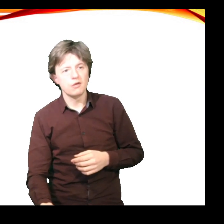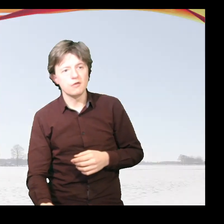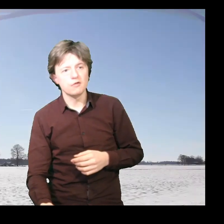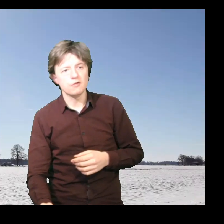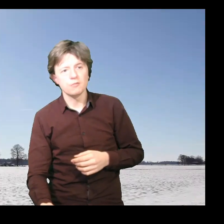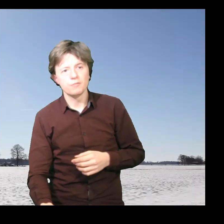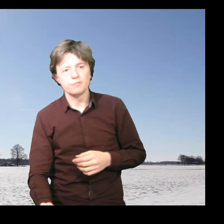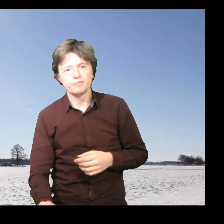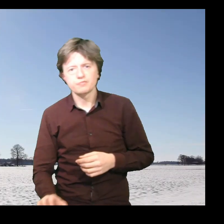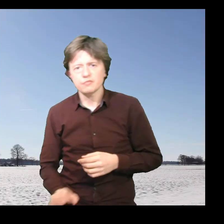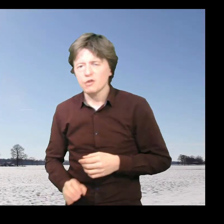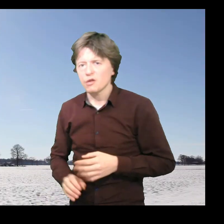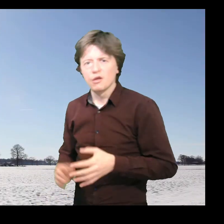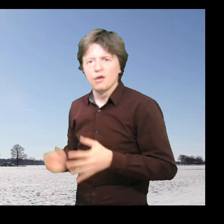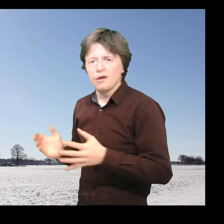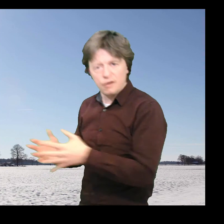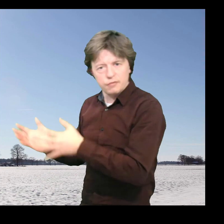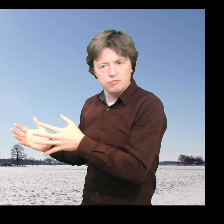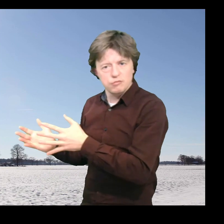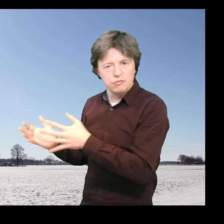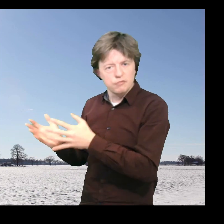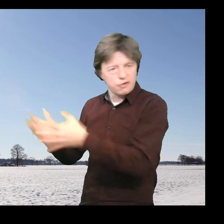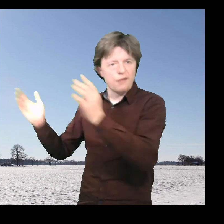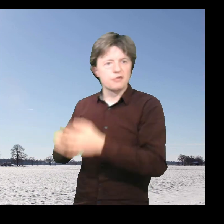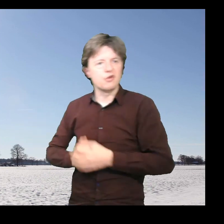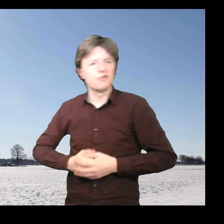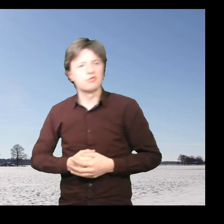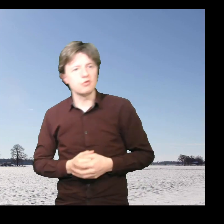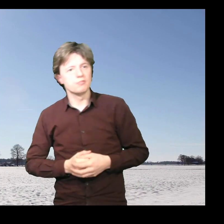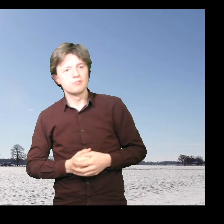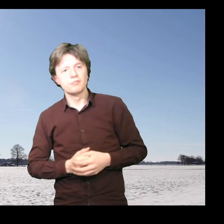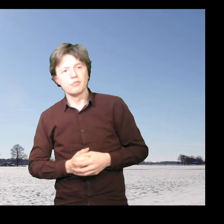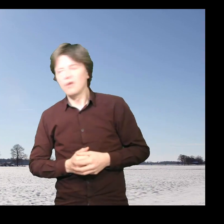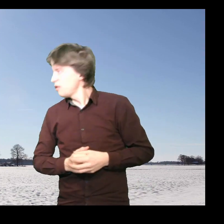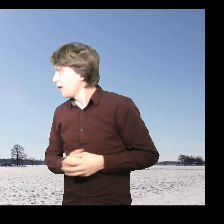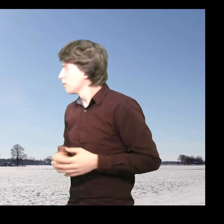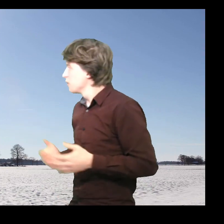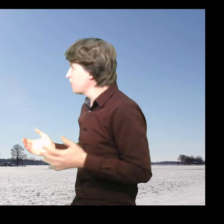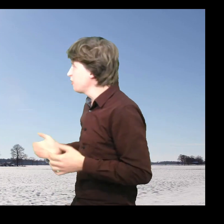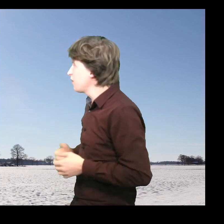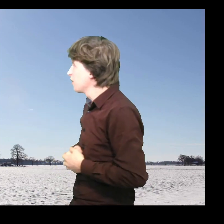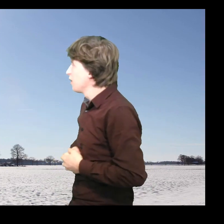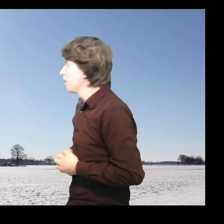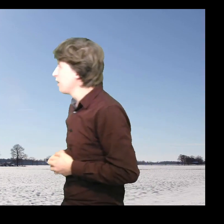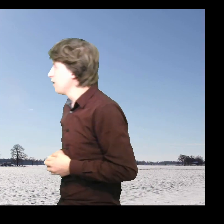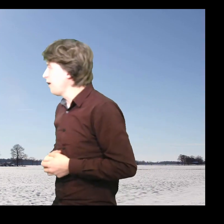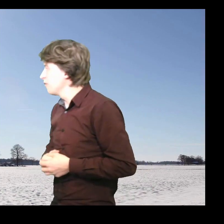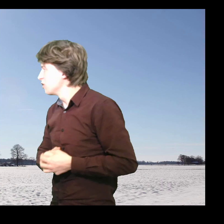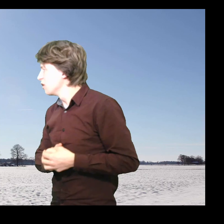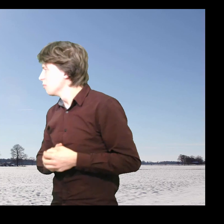Jezus. En dan, wat gaan we dan volgende week doen? Nou ja, volgende week gaan we een